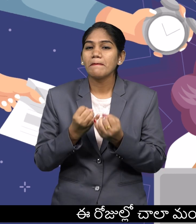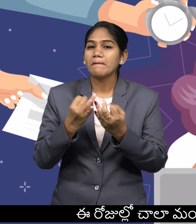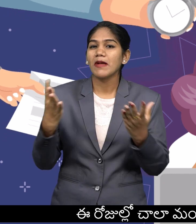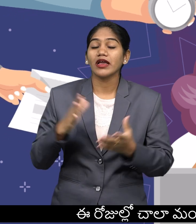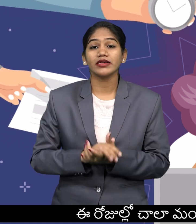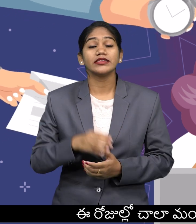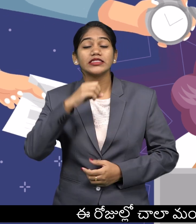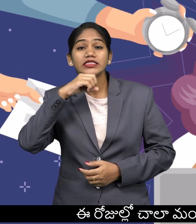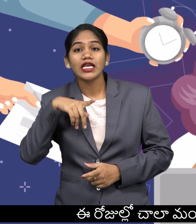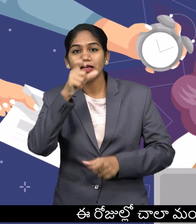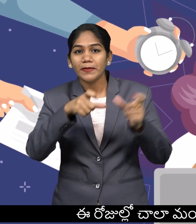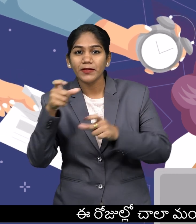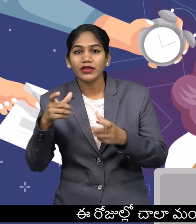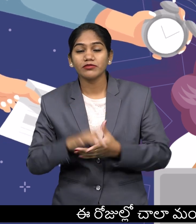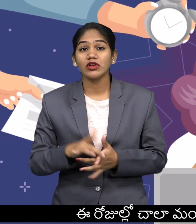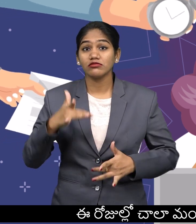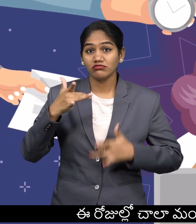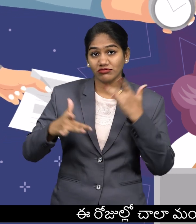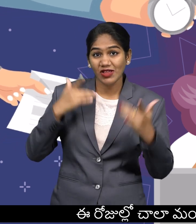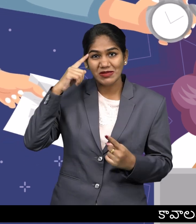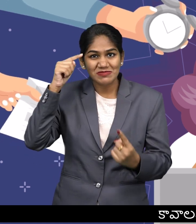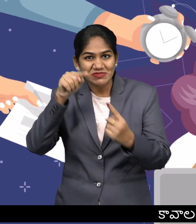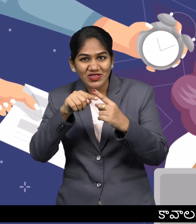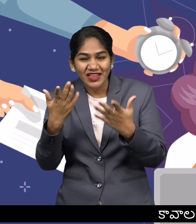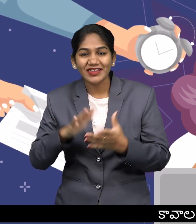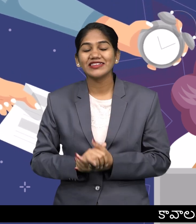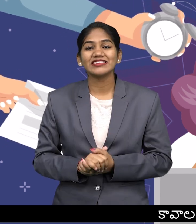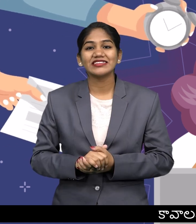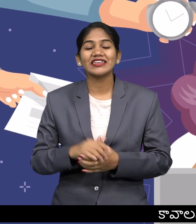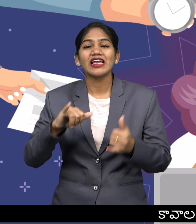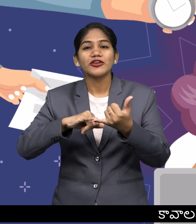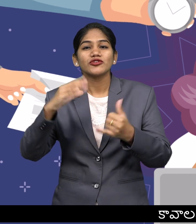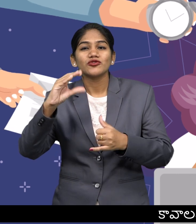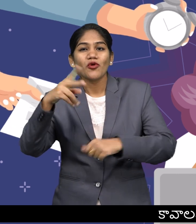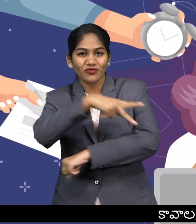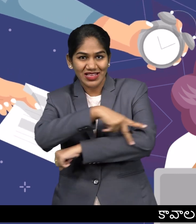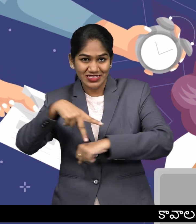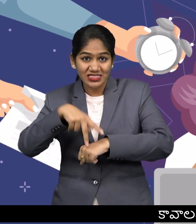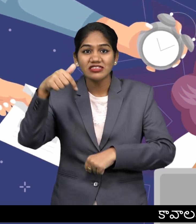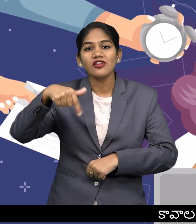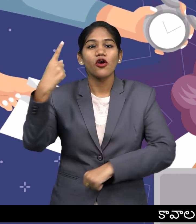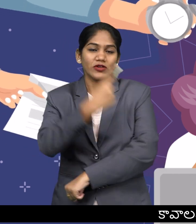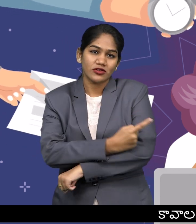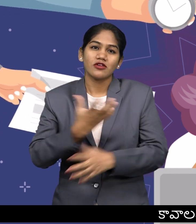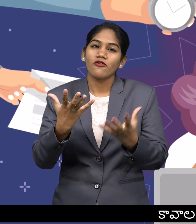ఈ రోజుల్లో చాలామంది యువకులు సాఫ్ట్వేర్ ఇంజనీర్లు కావాలని ఆకాంక్షిస్తున్నారు.